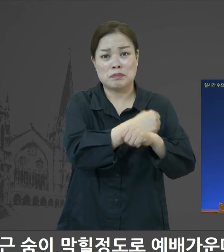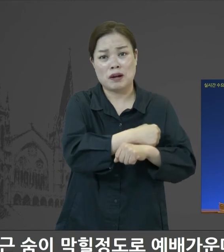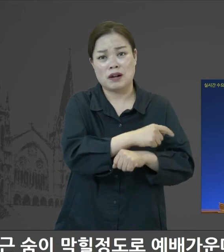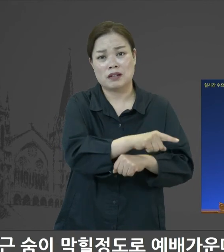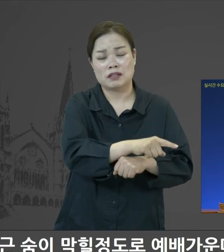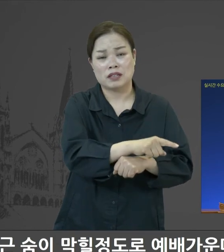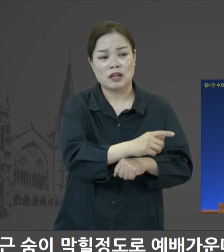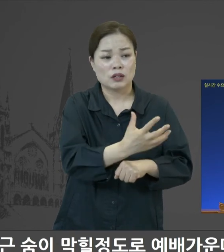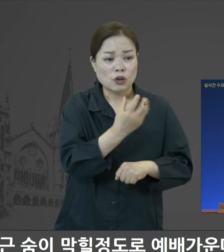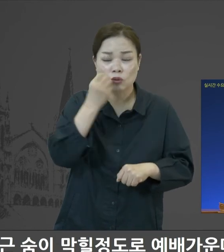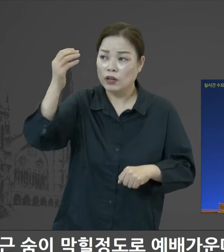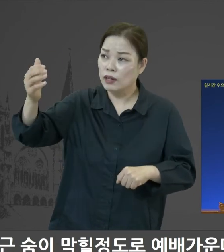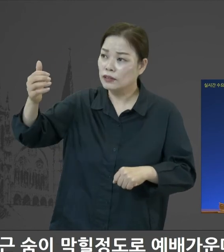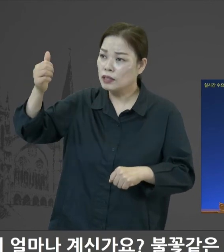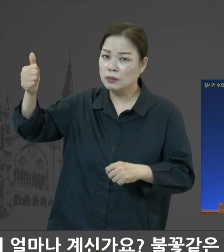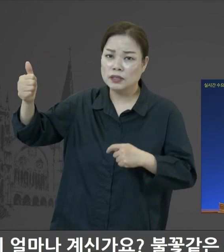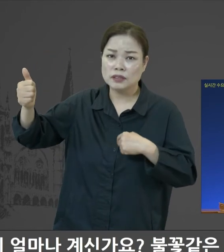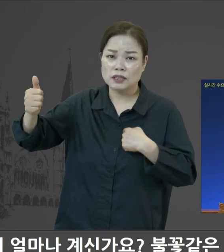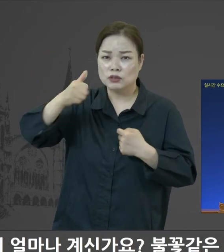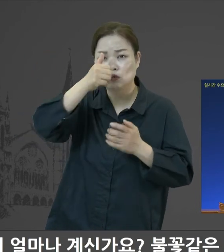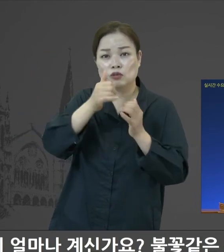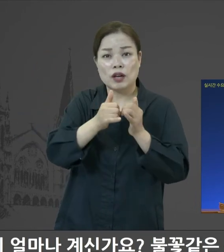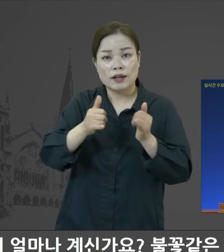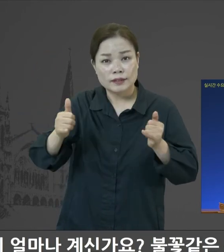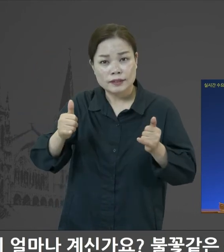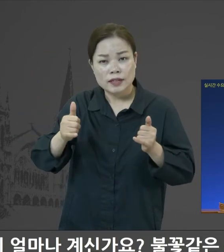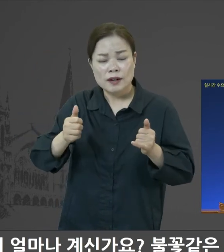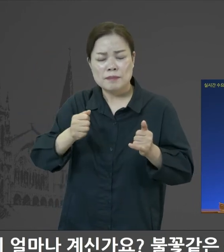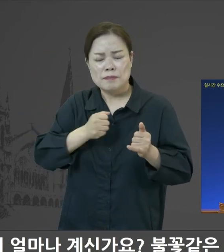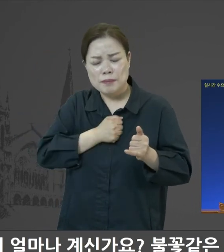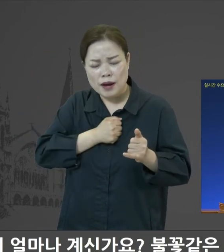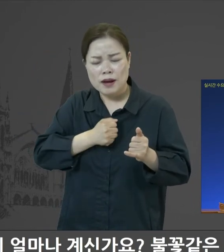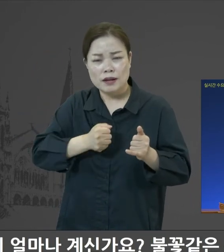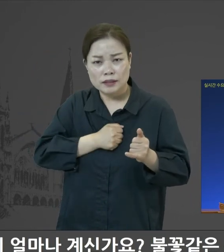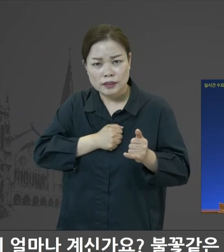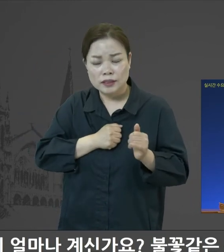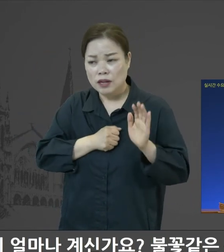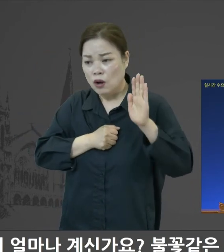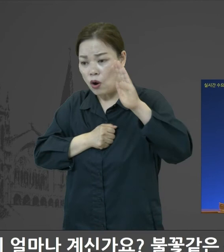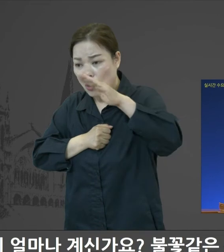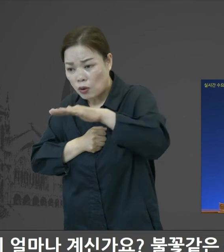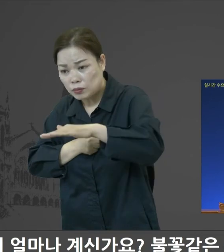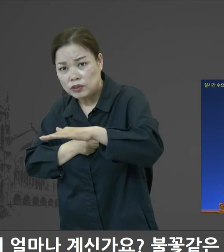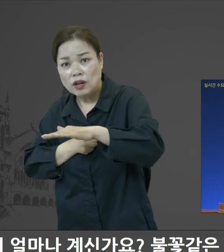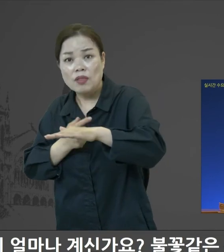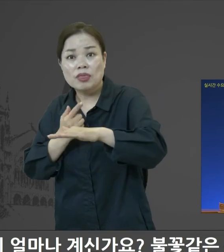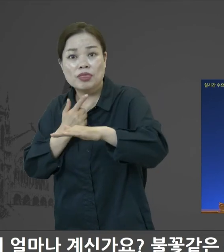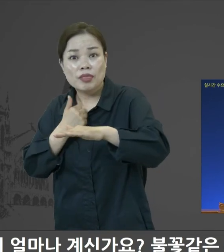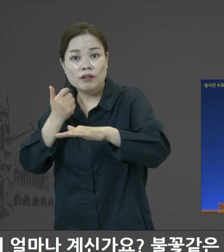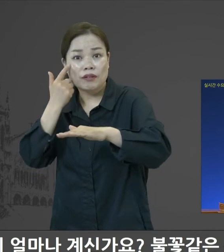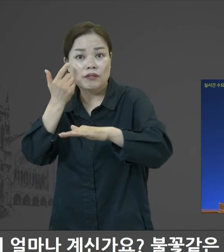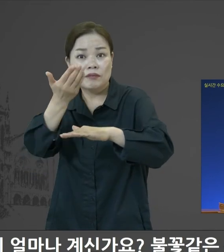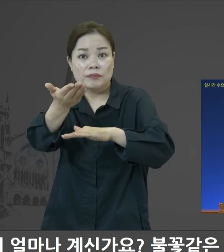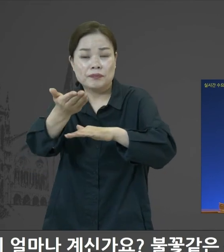하면서 거룩하신 하나님 앞에 자신의 죄인됨을 탄식하며 엎드렸던 적이